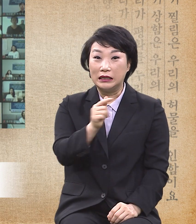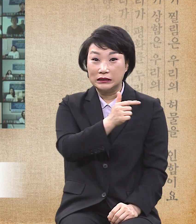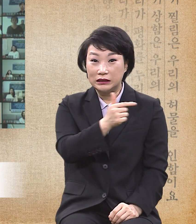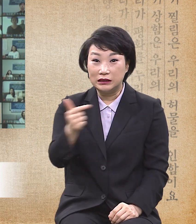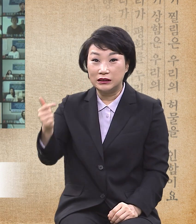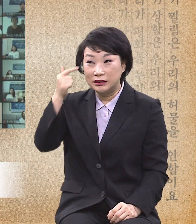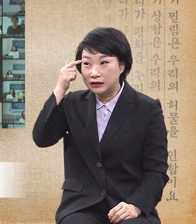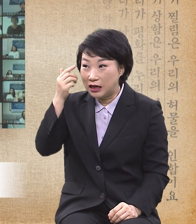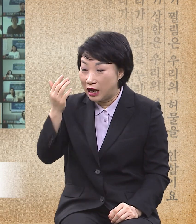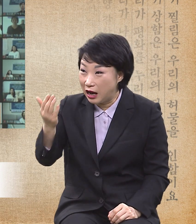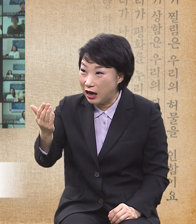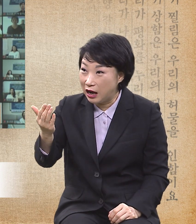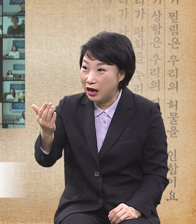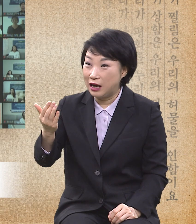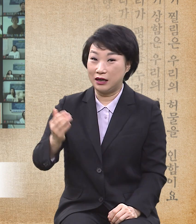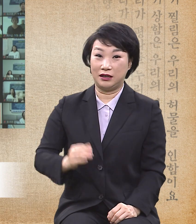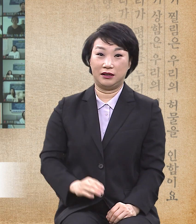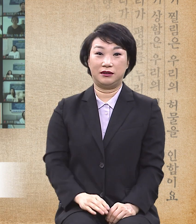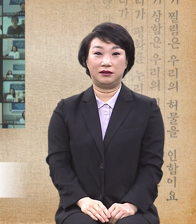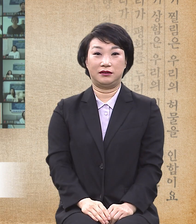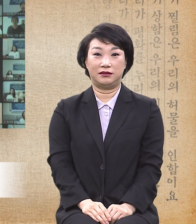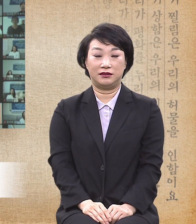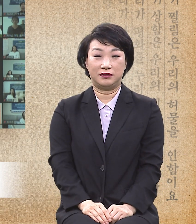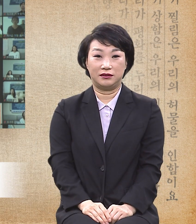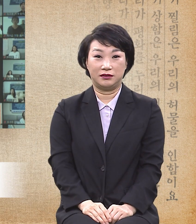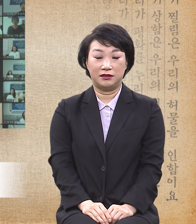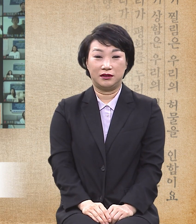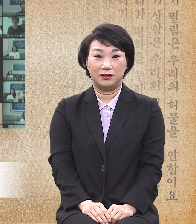계명이 큽니까? 라고 물어봐요.